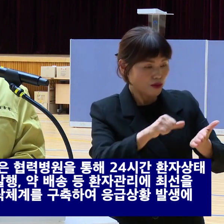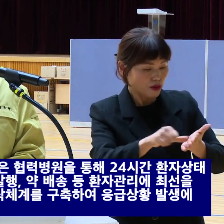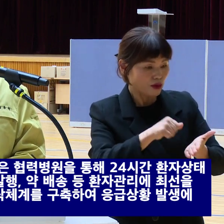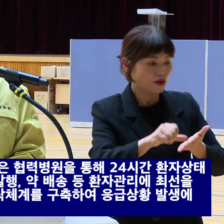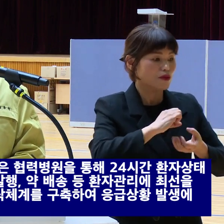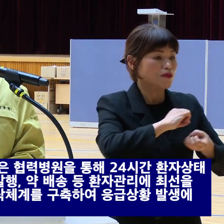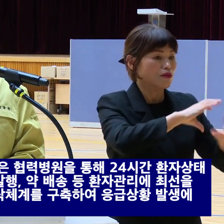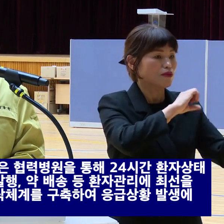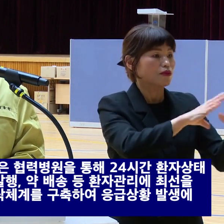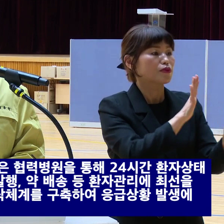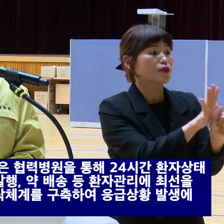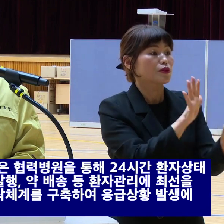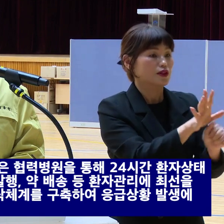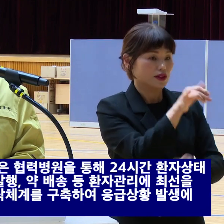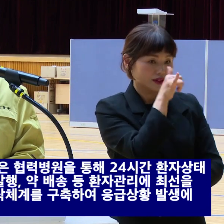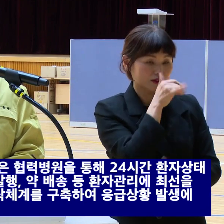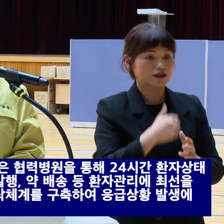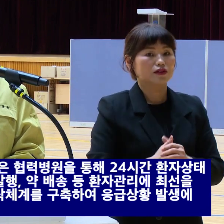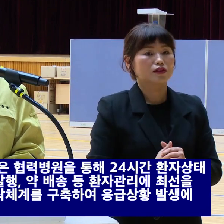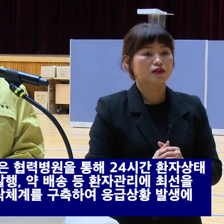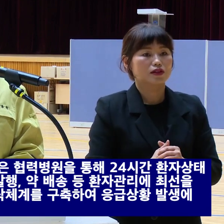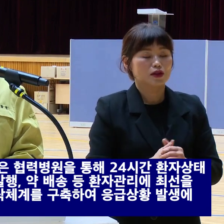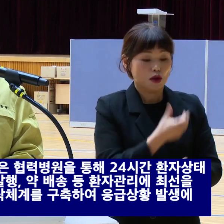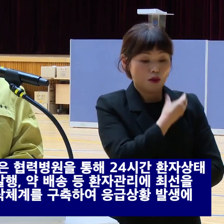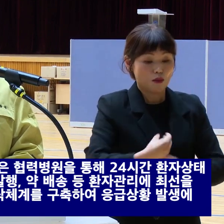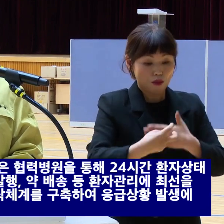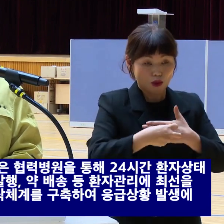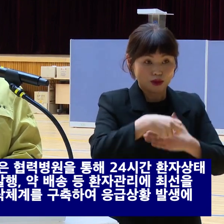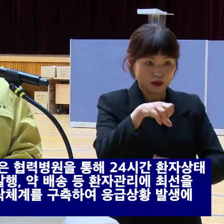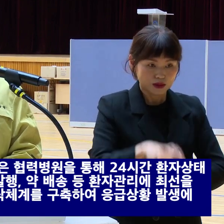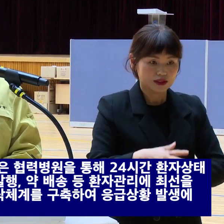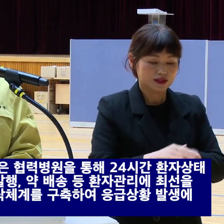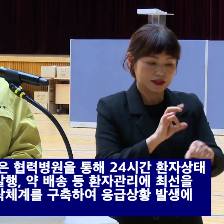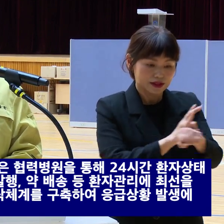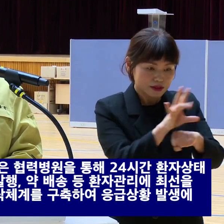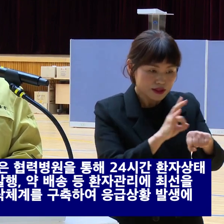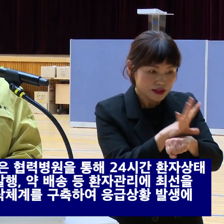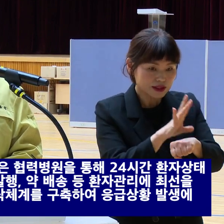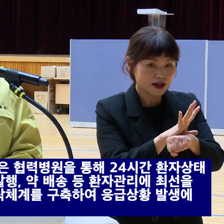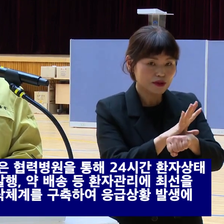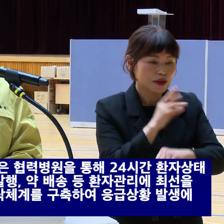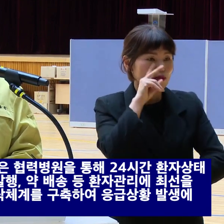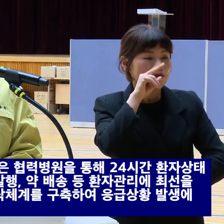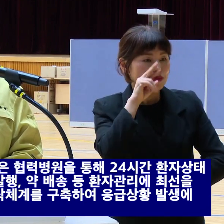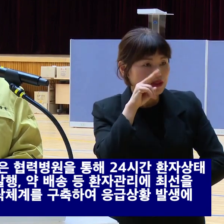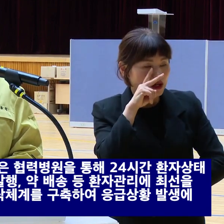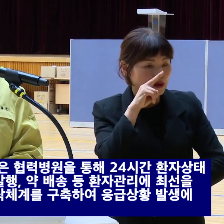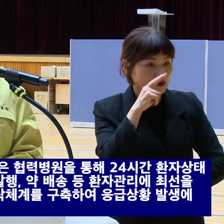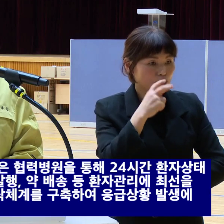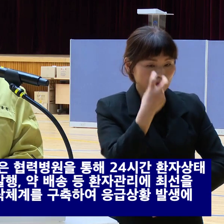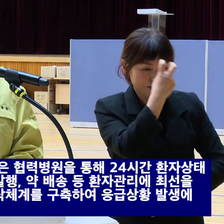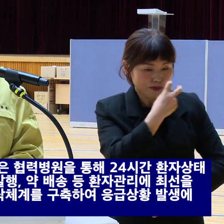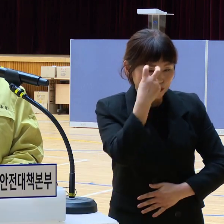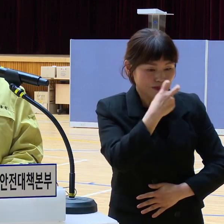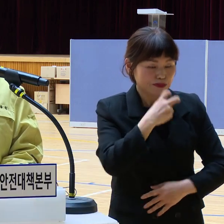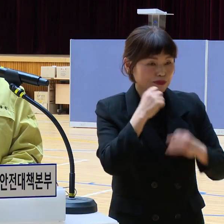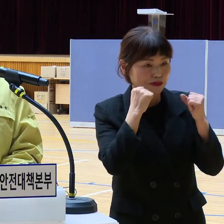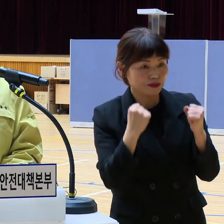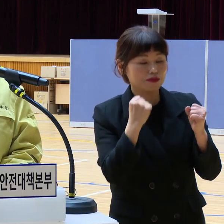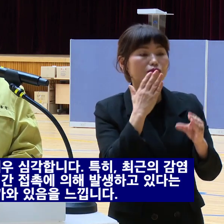있으며 보건소와 24시간 비상연락체계를 구축하여 응급상황 발생에